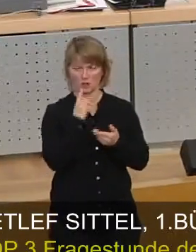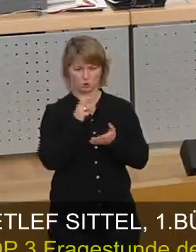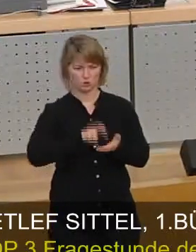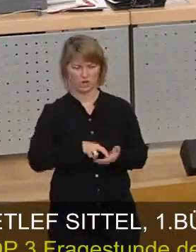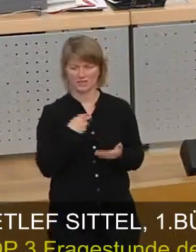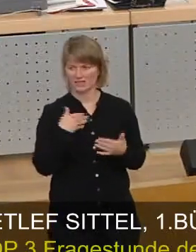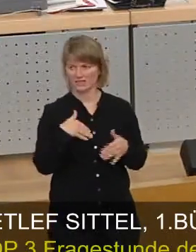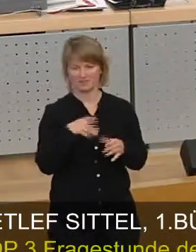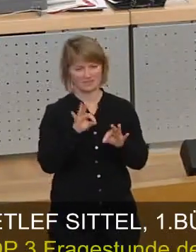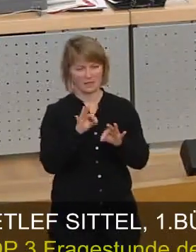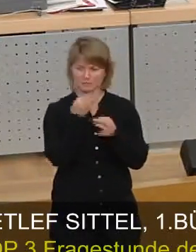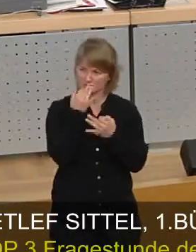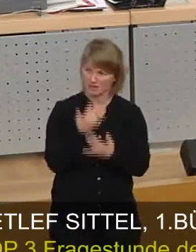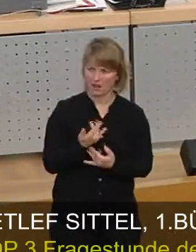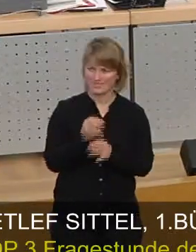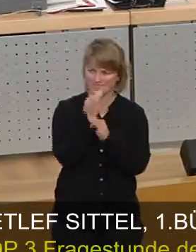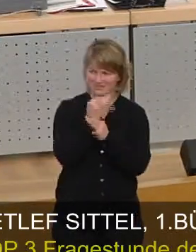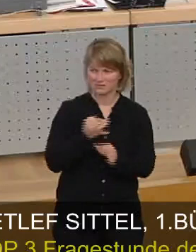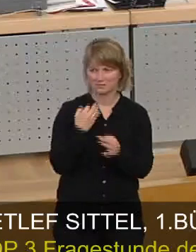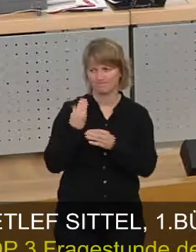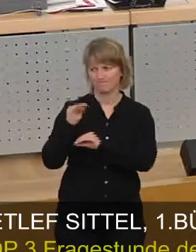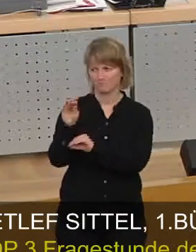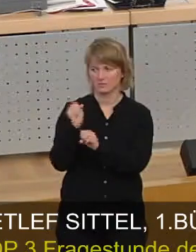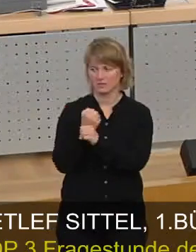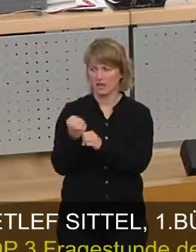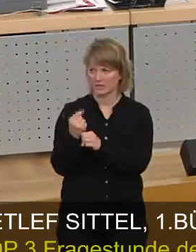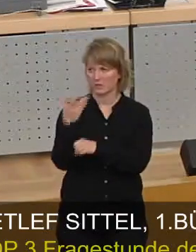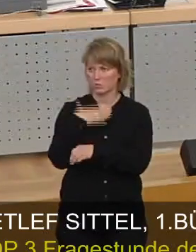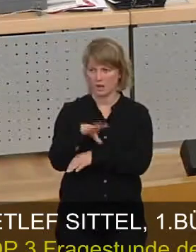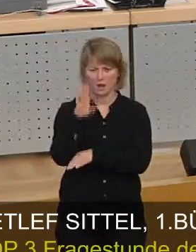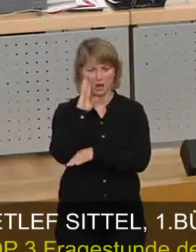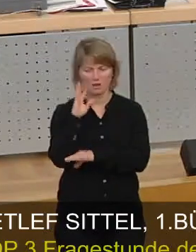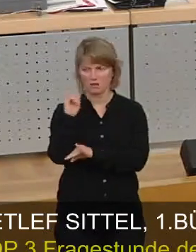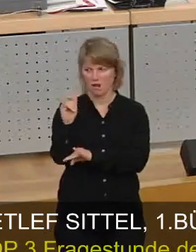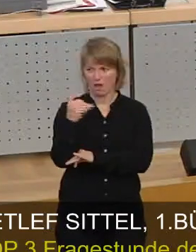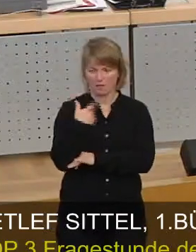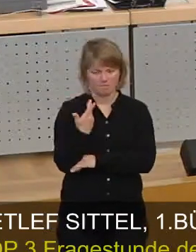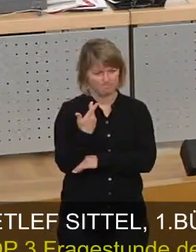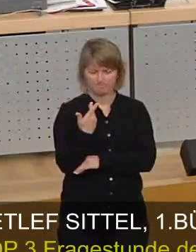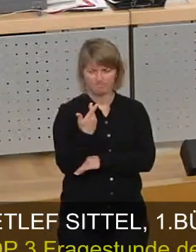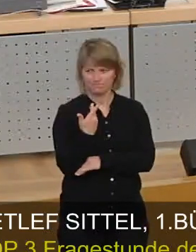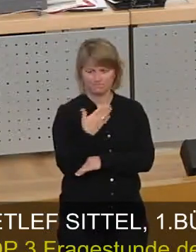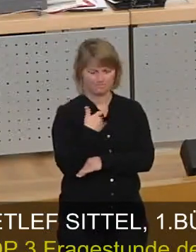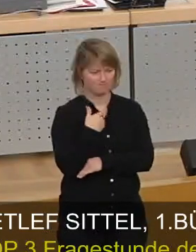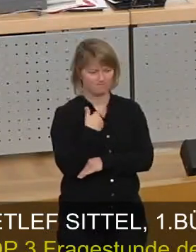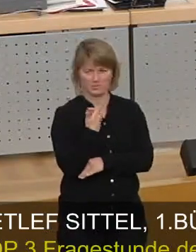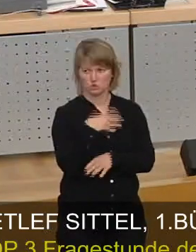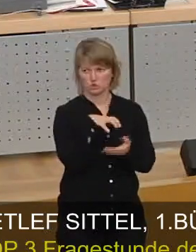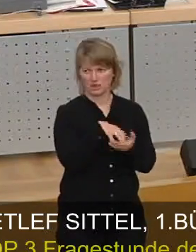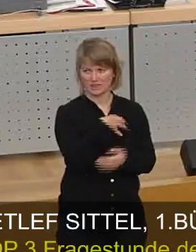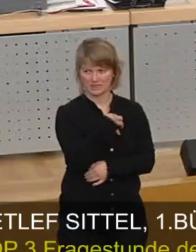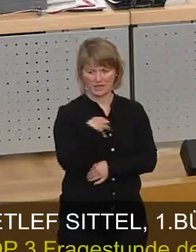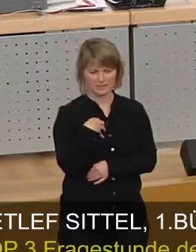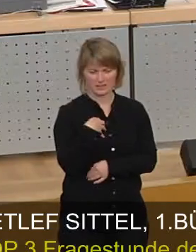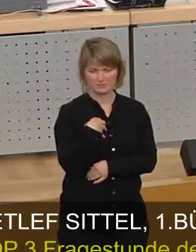die genauen Zahlen, die Sie gerne hätten, liegen nicht im Einflussbereich der Stadt Dresden.